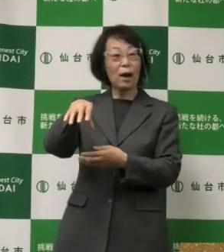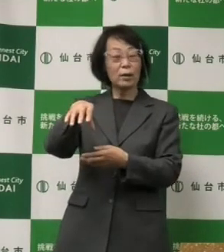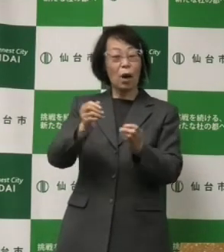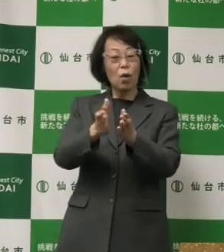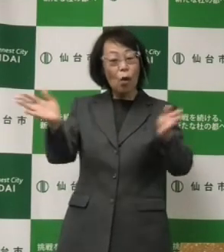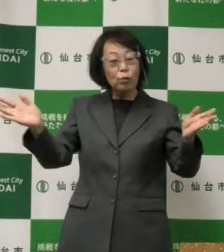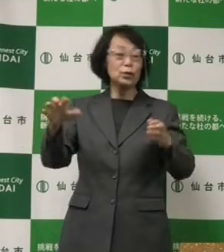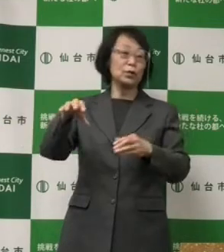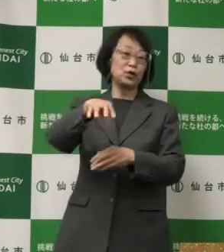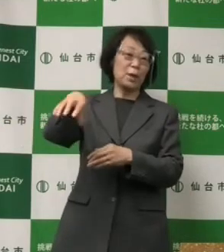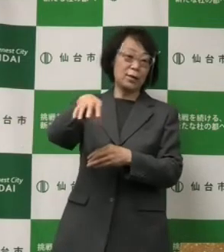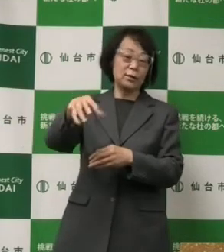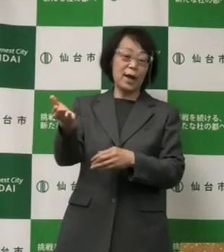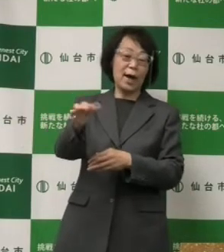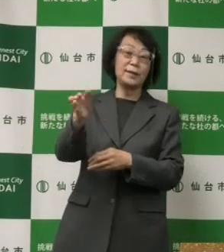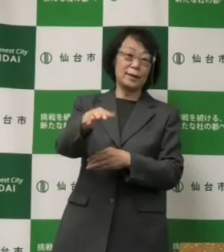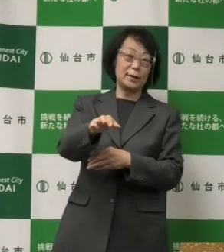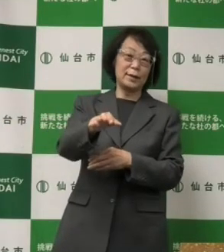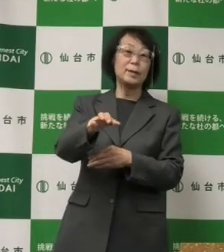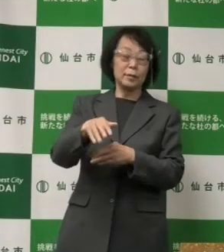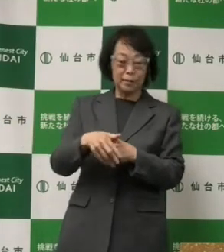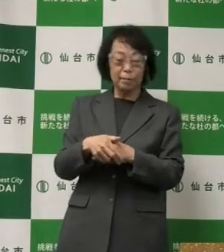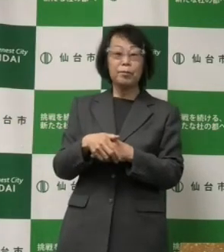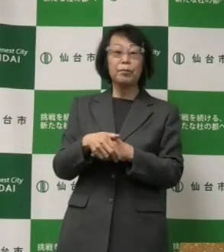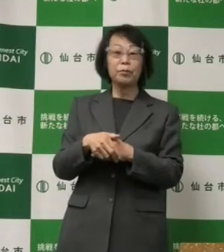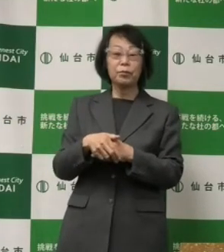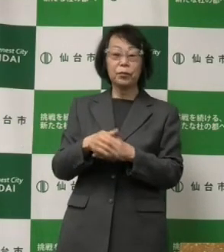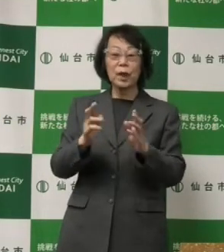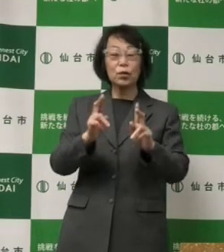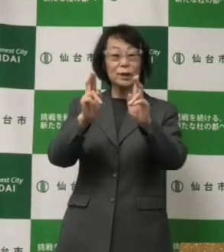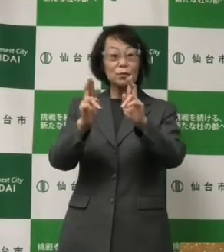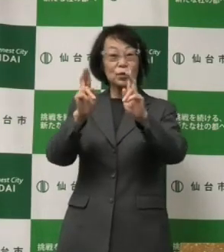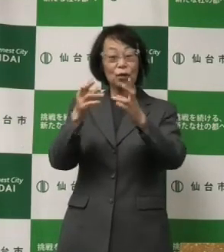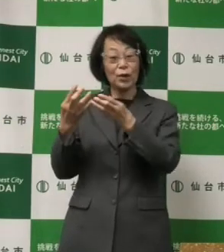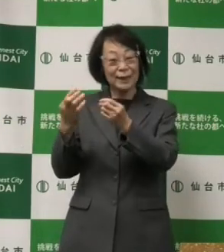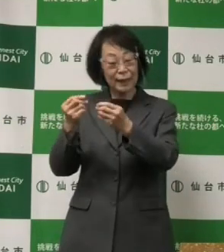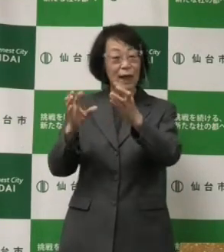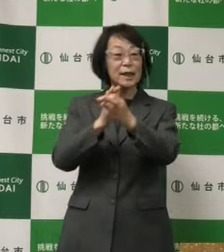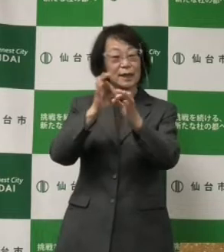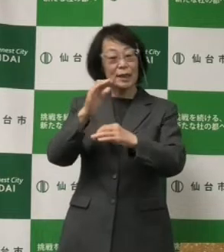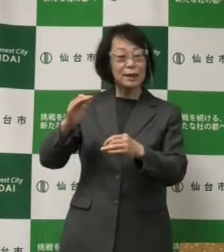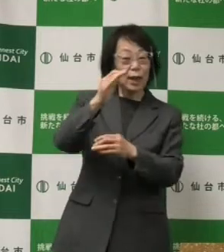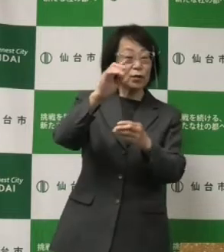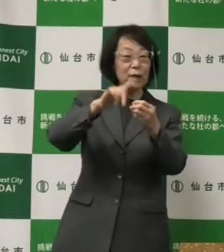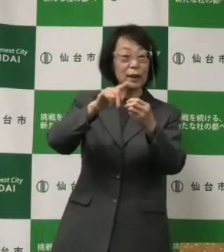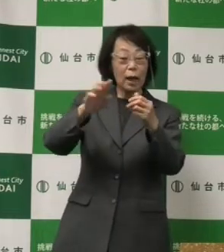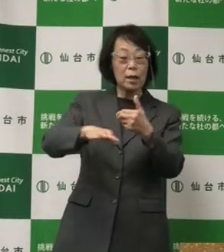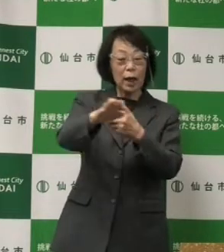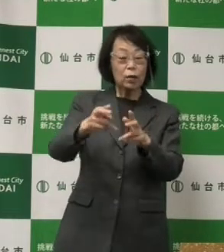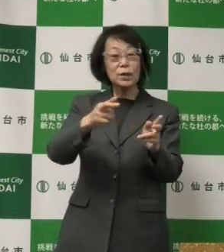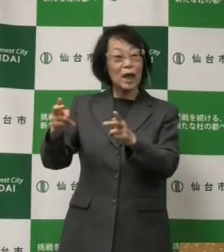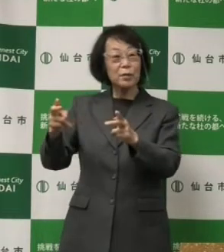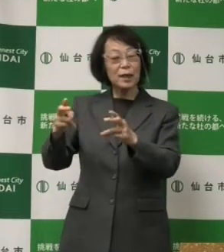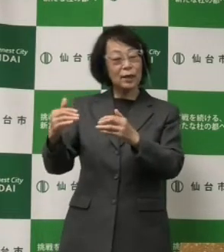ープンスペースが配置されることとなっておりまして都心部の持続的な経済成長に向けた環境整備が進